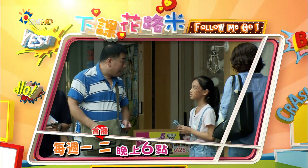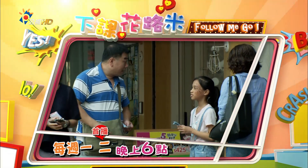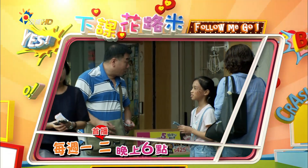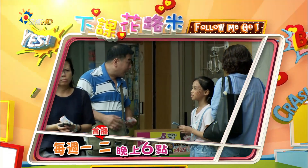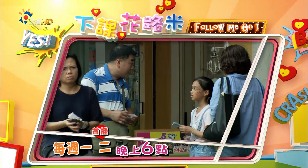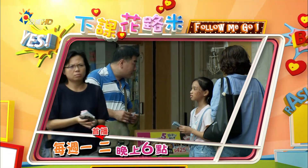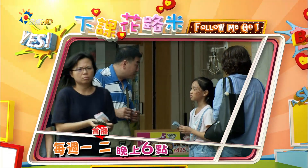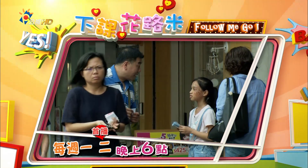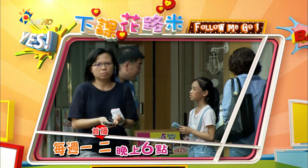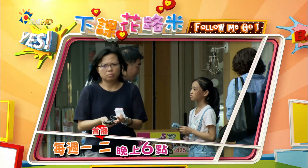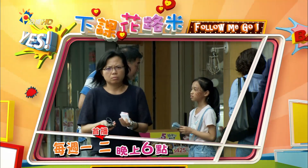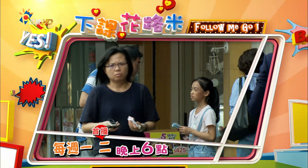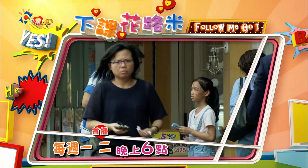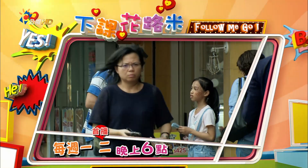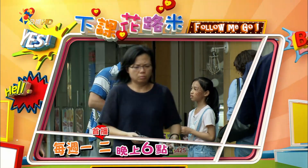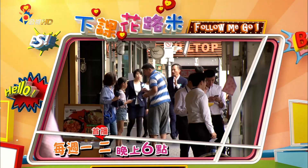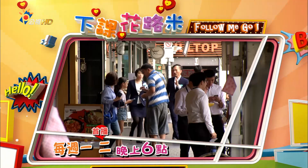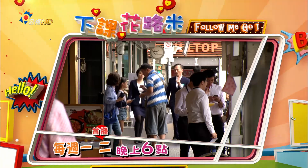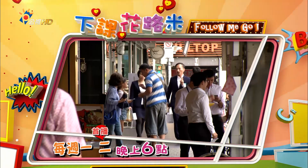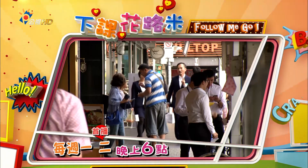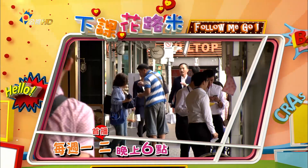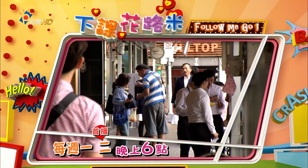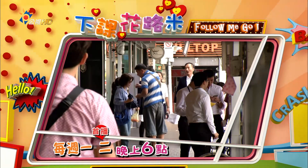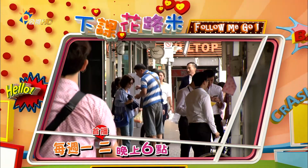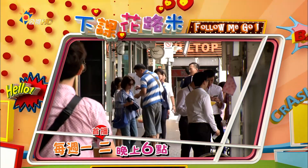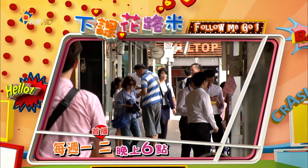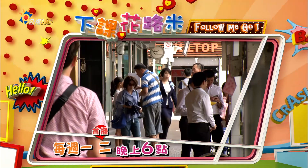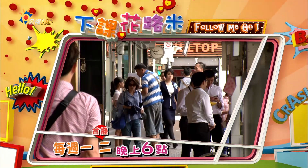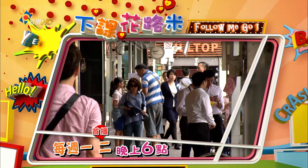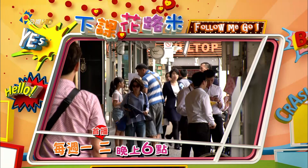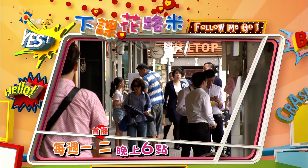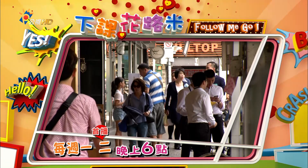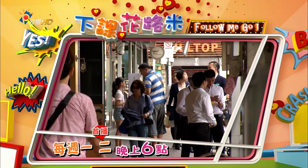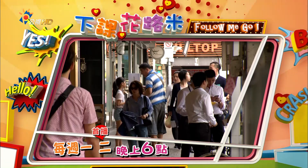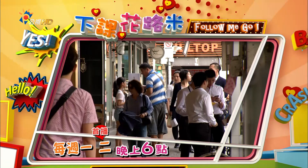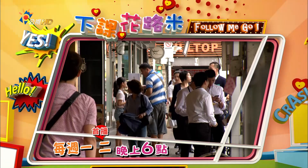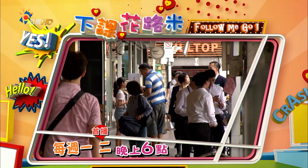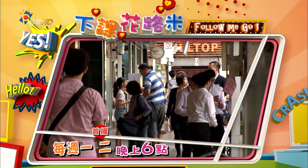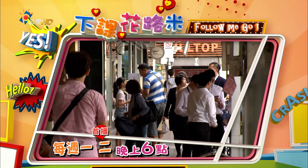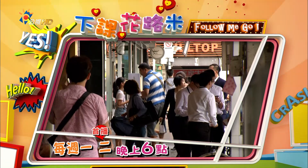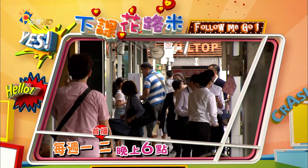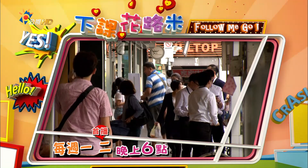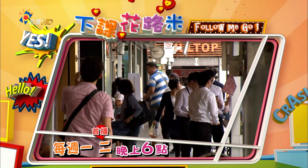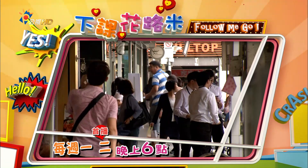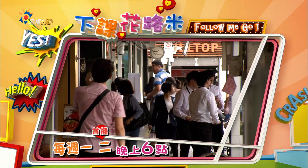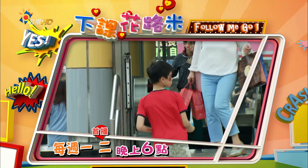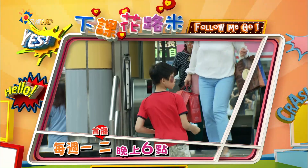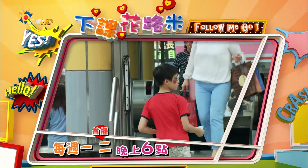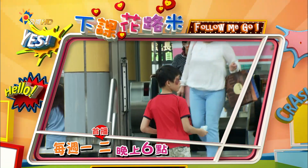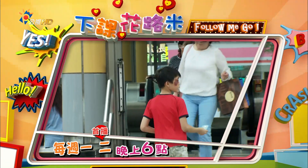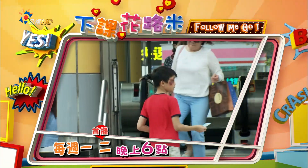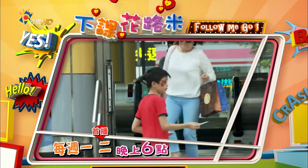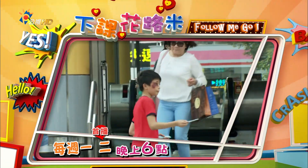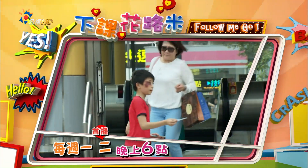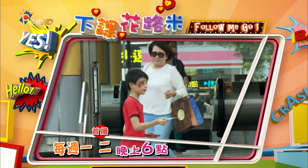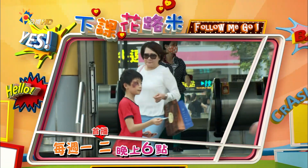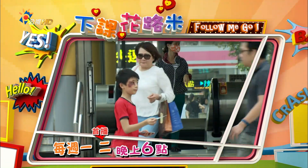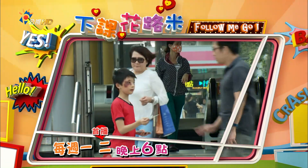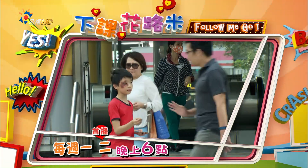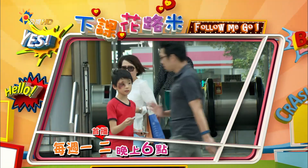有看医生吗？ 有。 下课王子全新系列， 红绿星大考验，节目会设计不同的情境， 让同